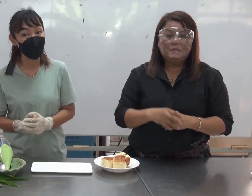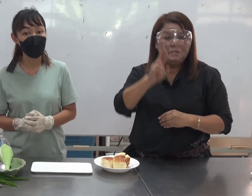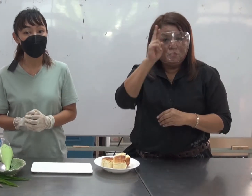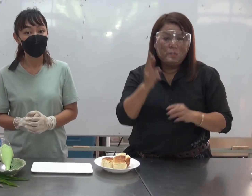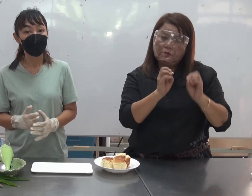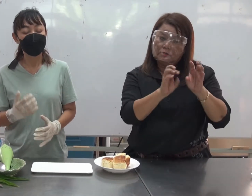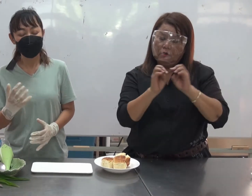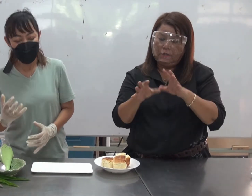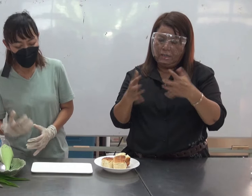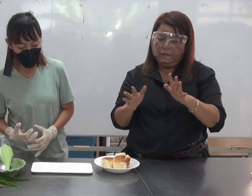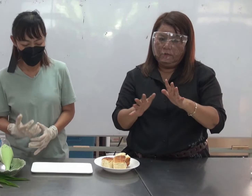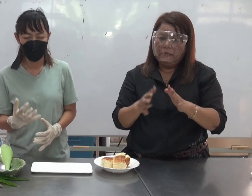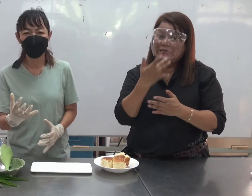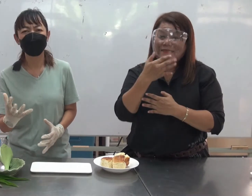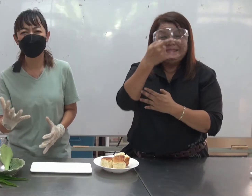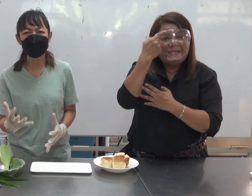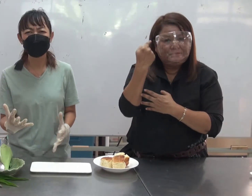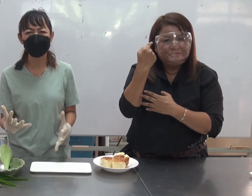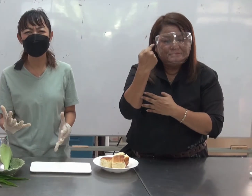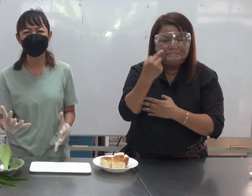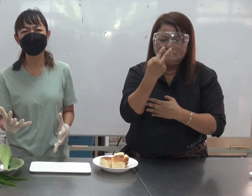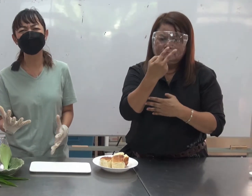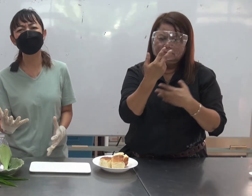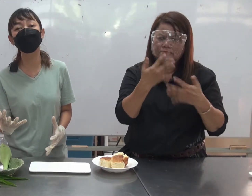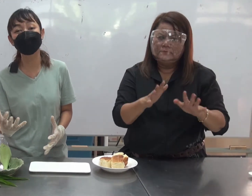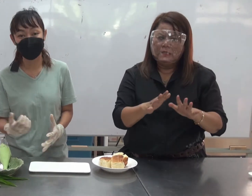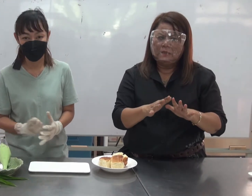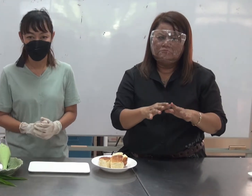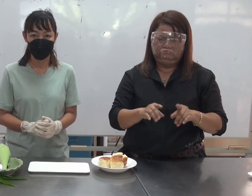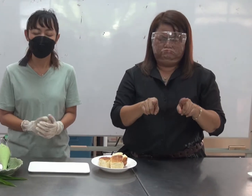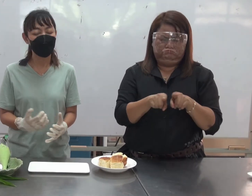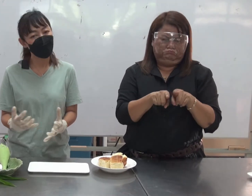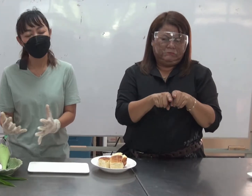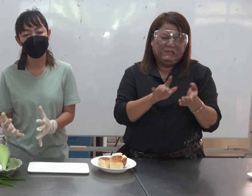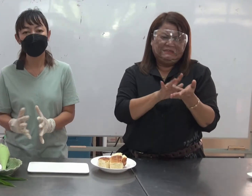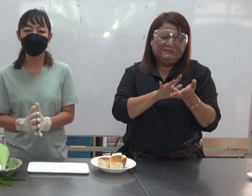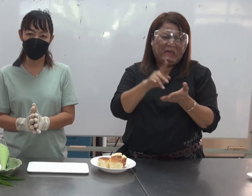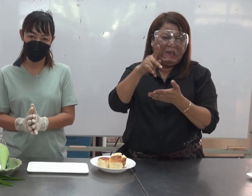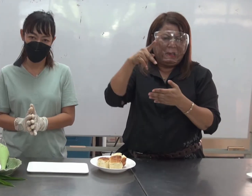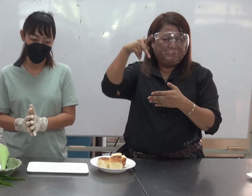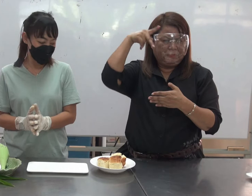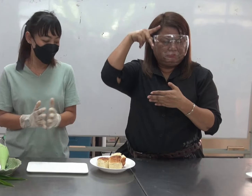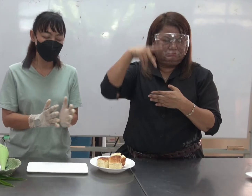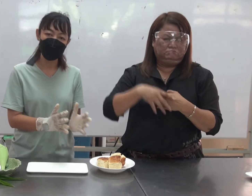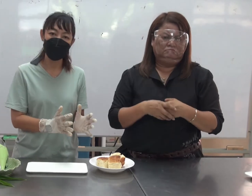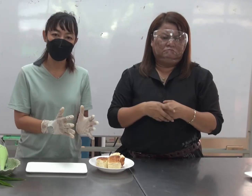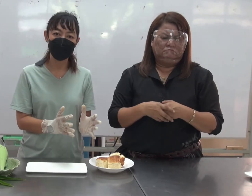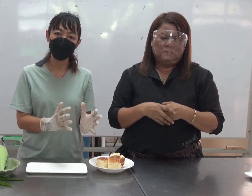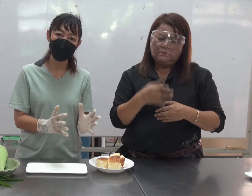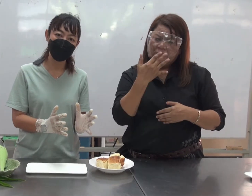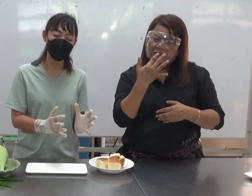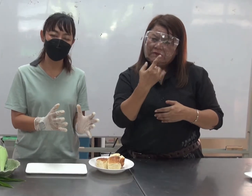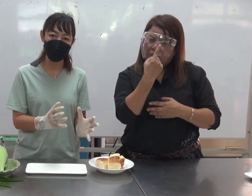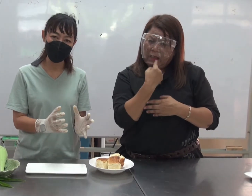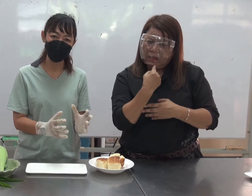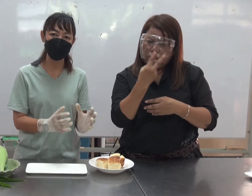อนไปแล้วเนาะสีดำดูแล้วมันเหมือนหินยาพิษก็คนก็จะไม่ค่อยชอบกลิ่นกับสีแดงที่ดู